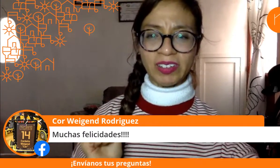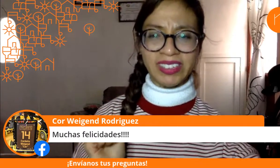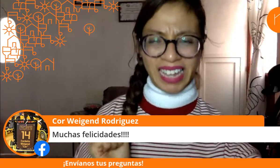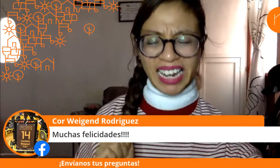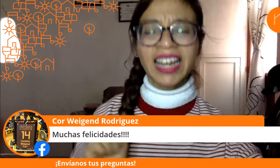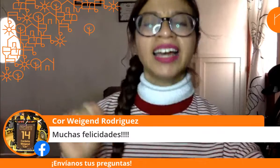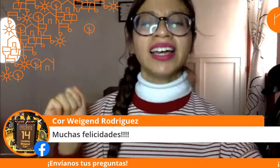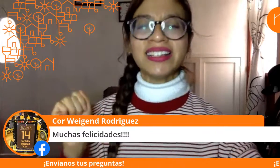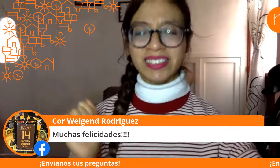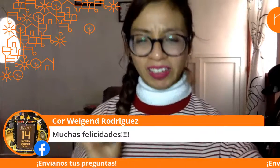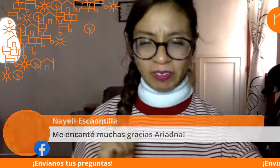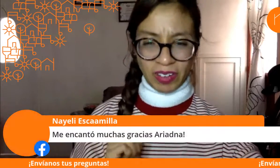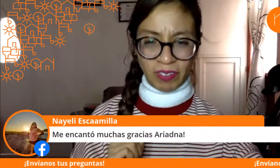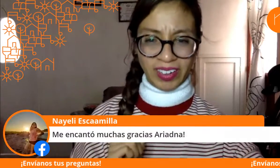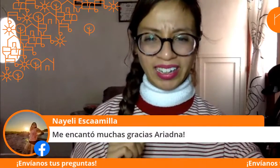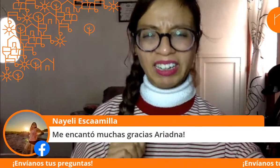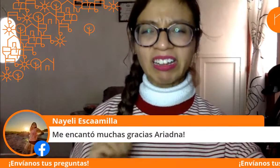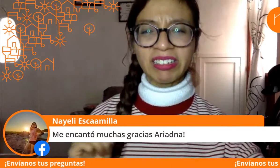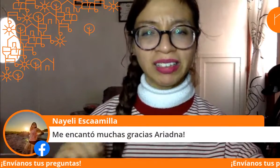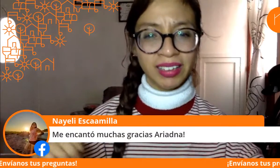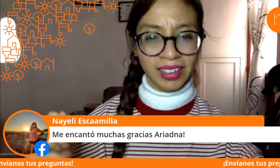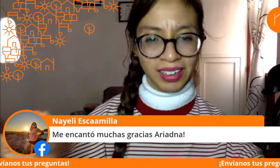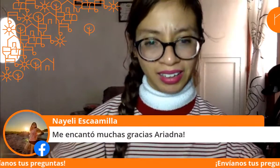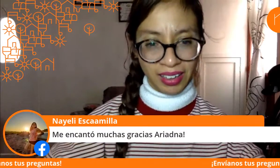TEC, son bienvenidos.